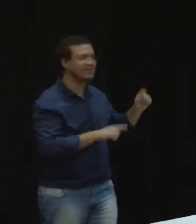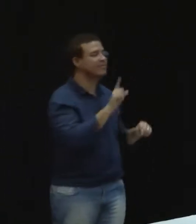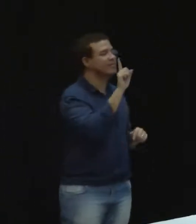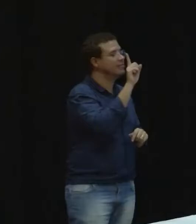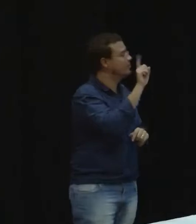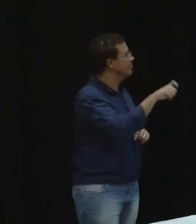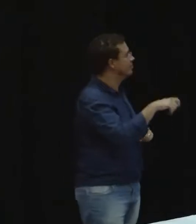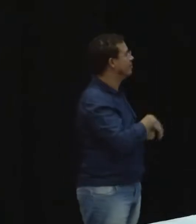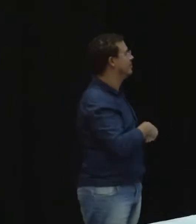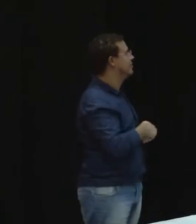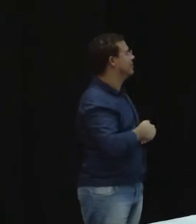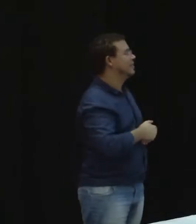apresentar para vocês.